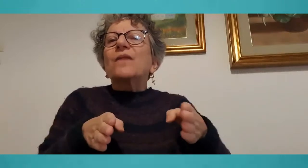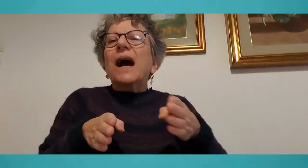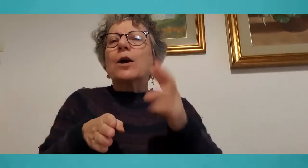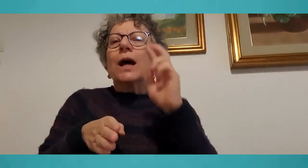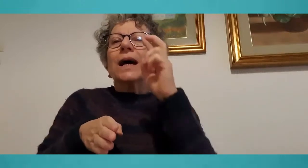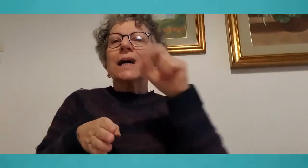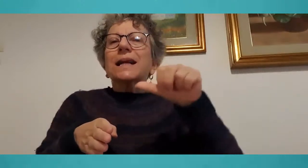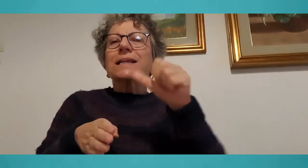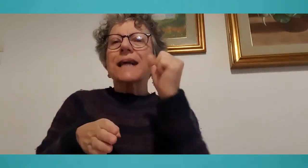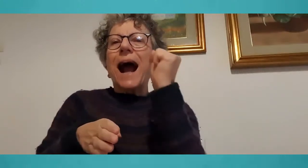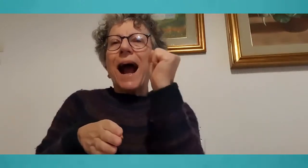kabar raja